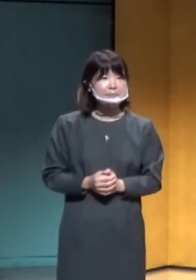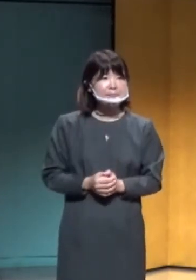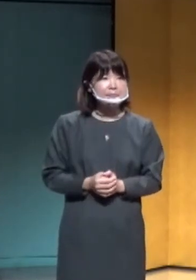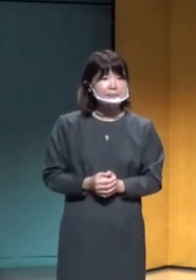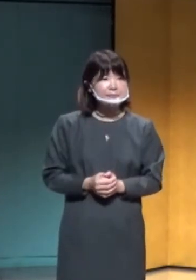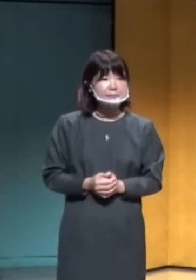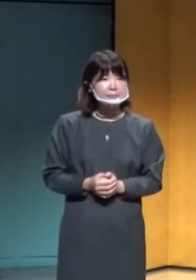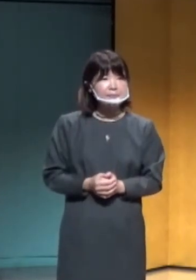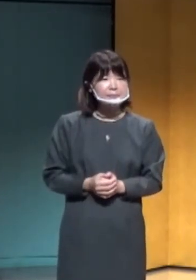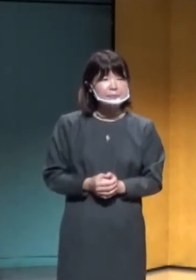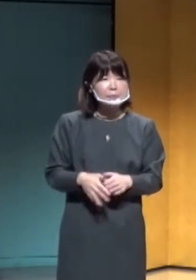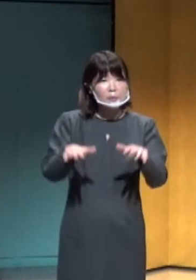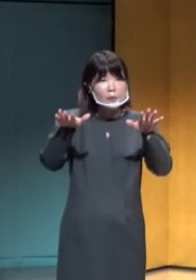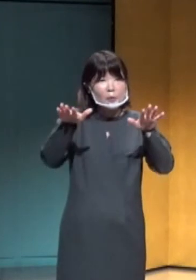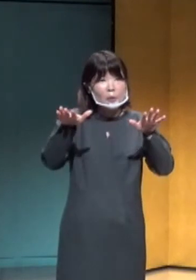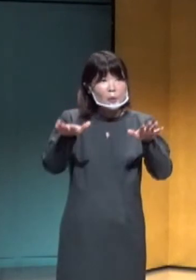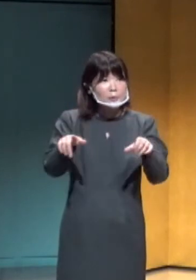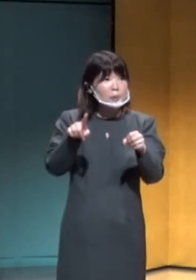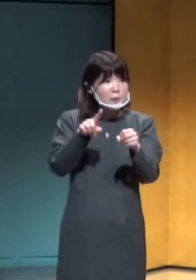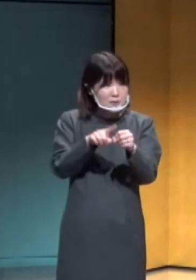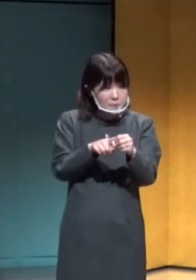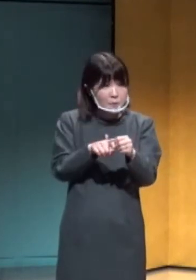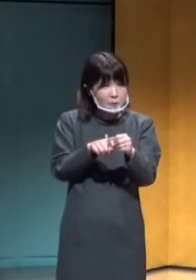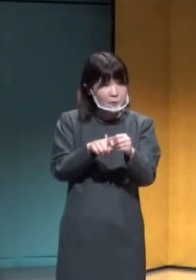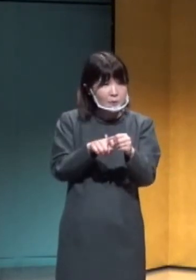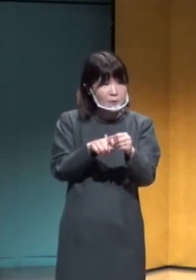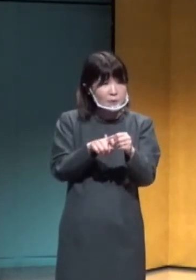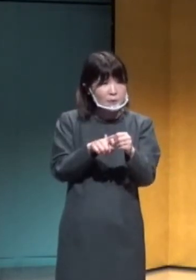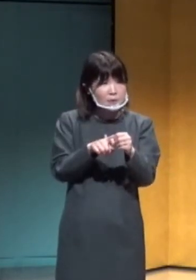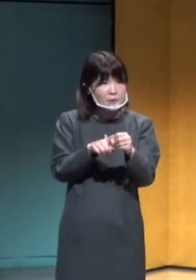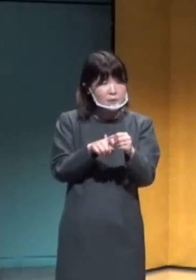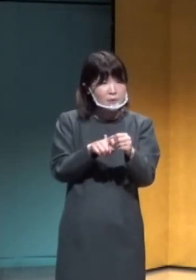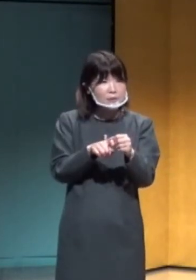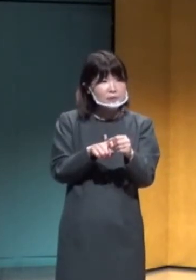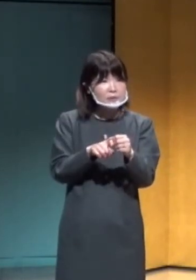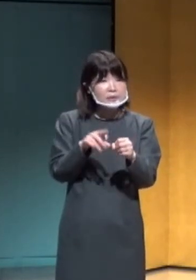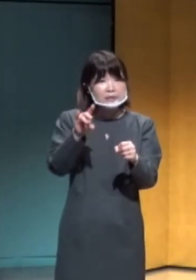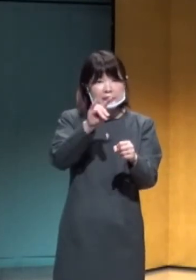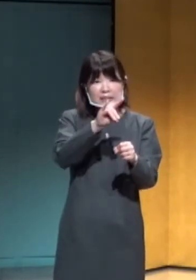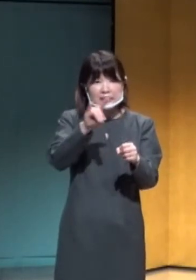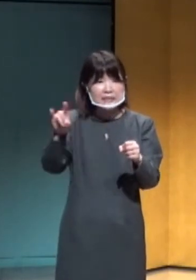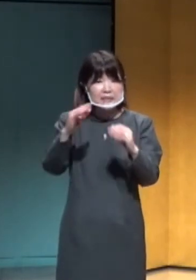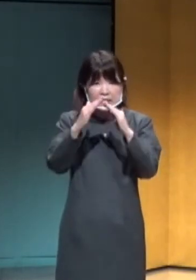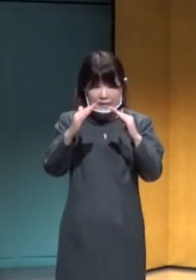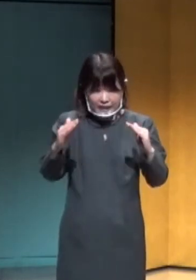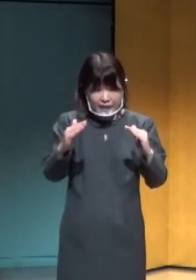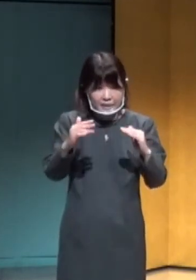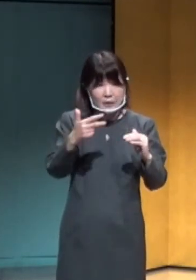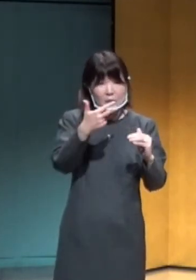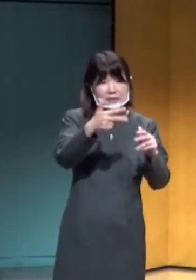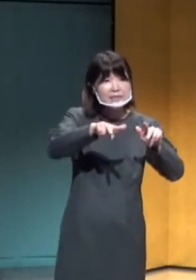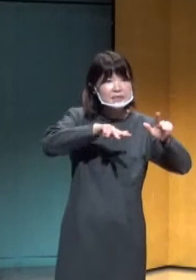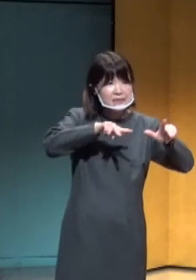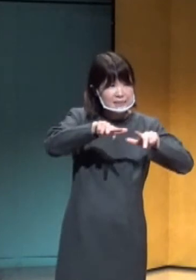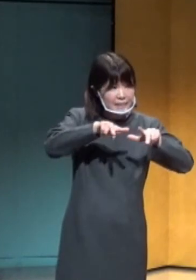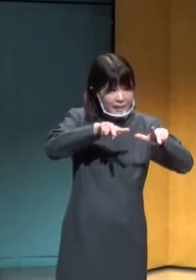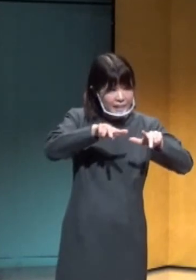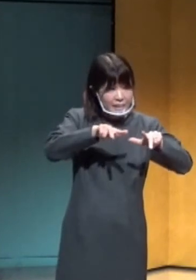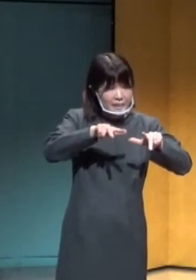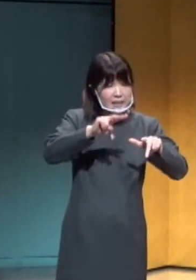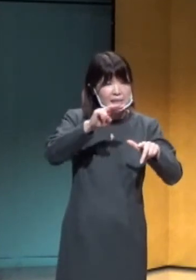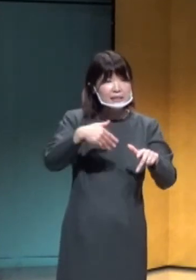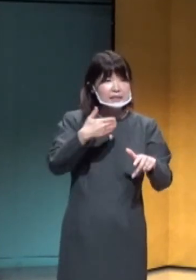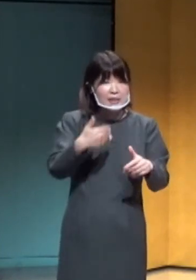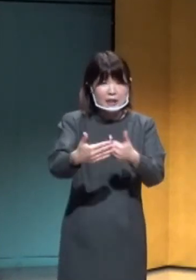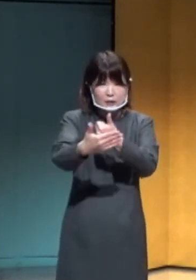どうか本年も引き続き富士見市議会、そして富士見市政への皆様のご理解、ご協